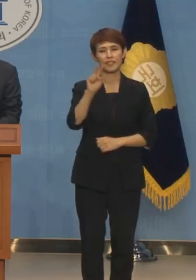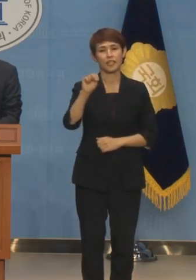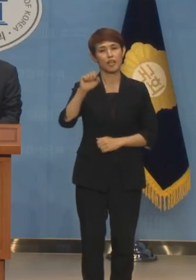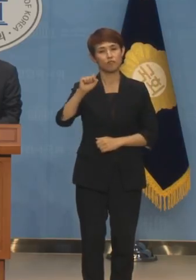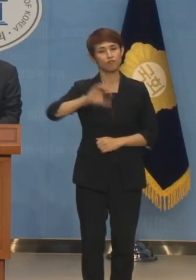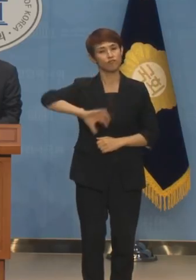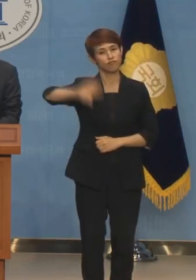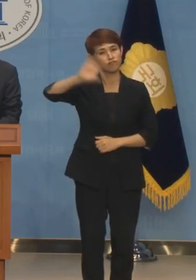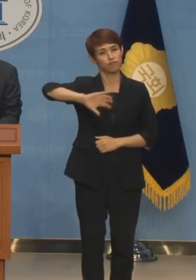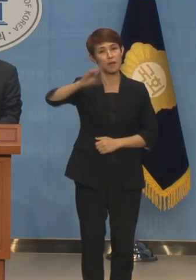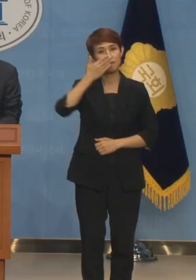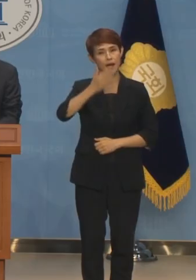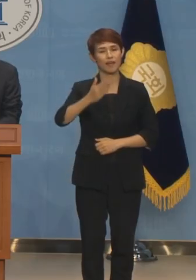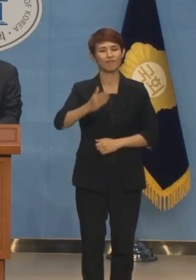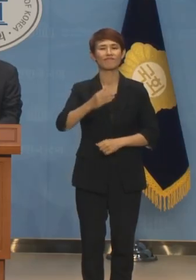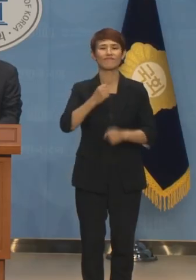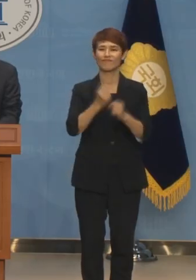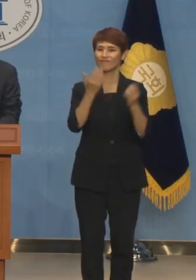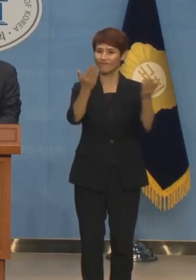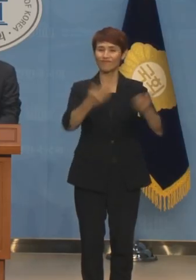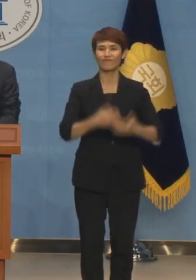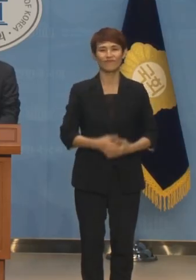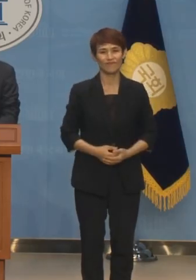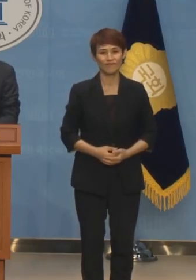할 수 있도록 확대하겠습니다.